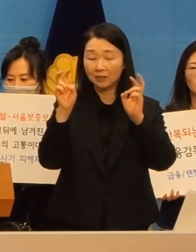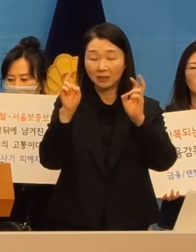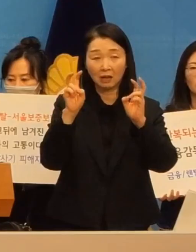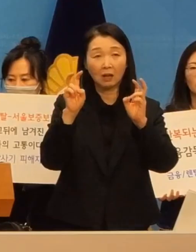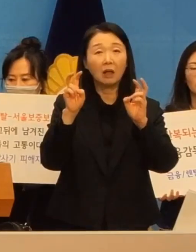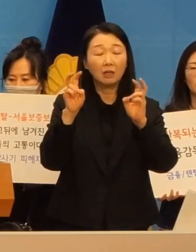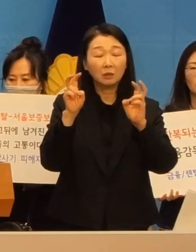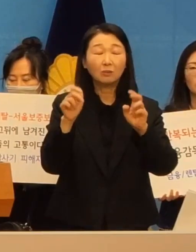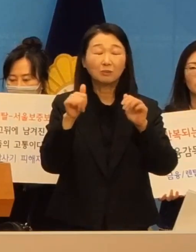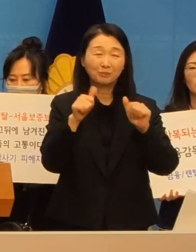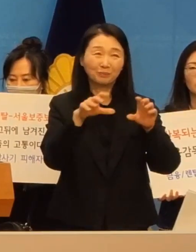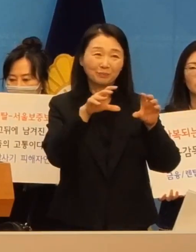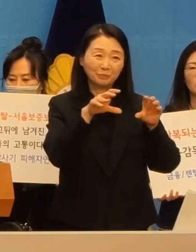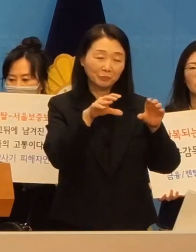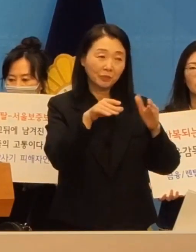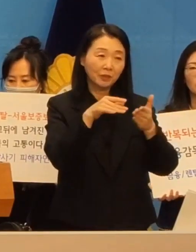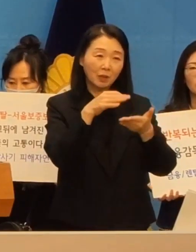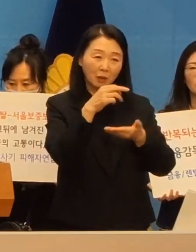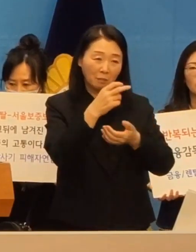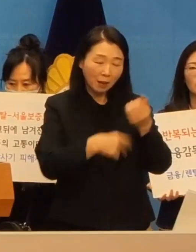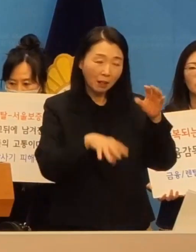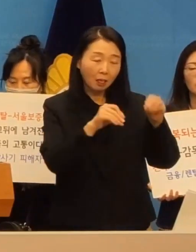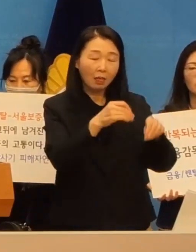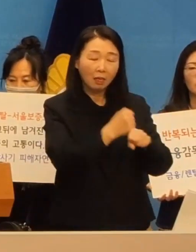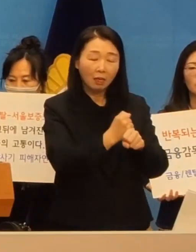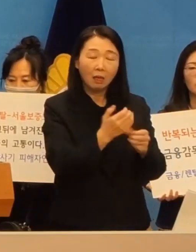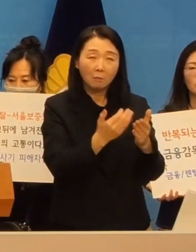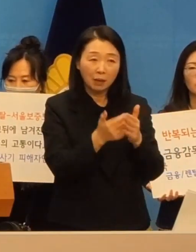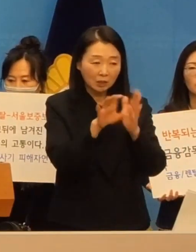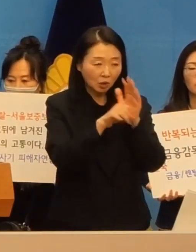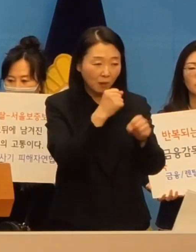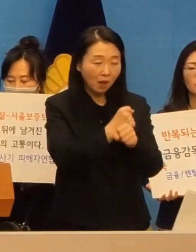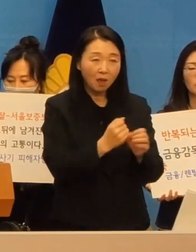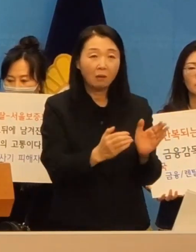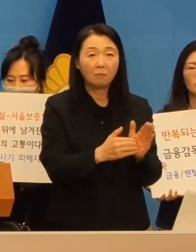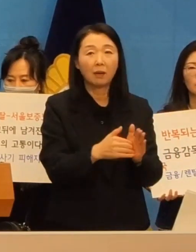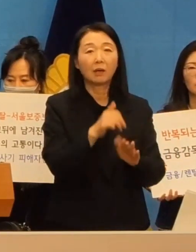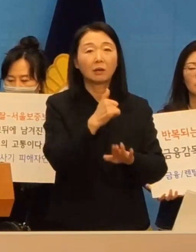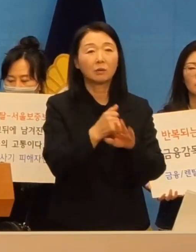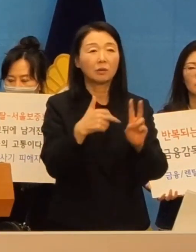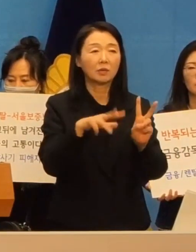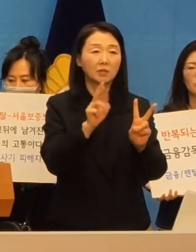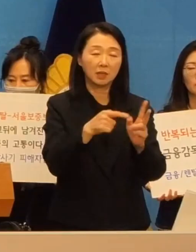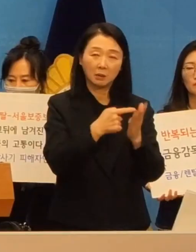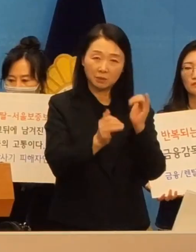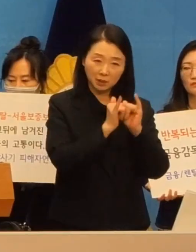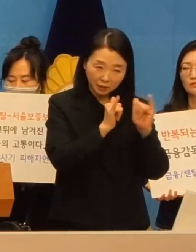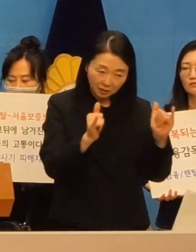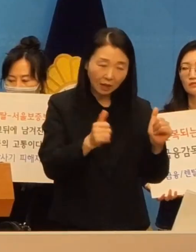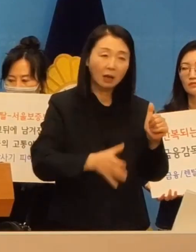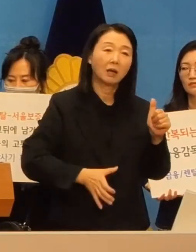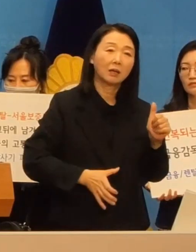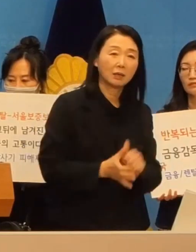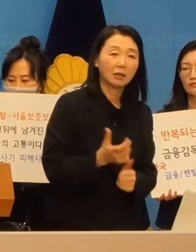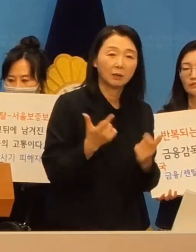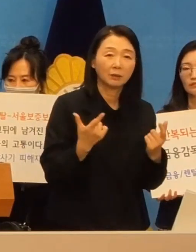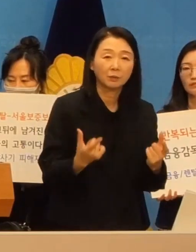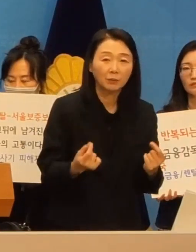가압류와 경매를 밀어붙이는 것은 사실상 2차 피해자 가해라고